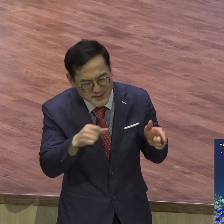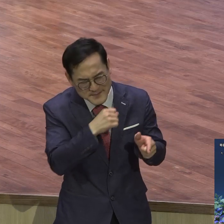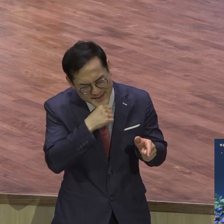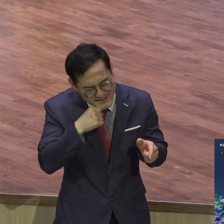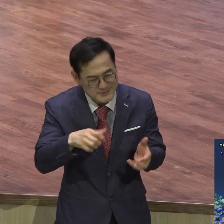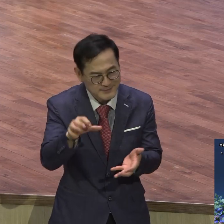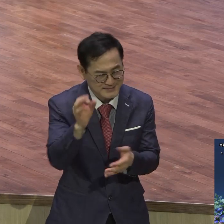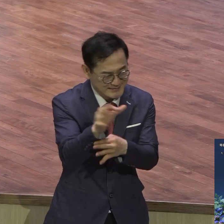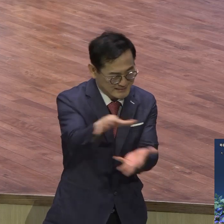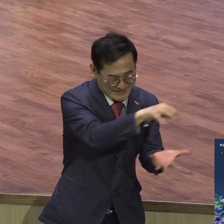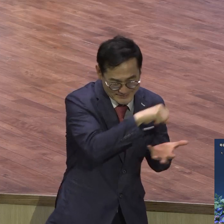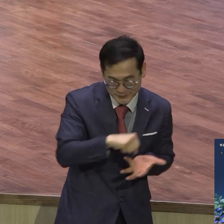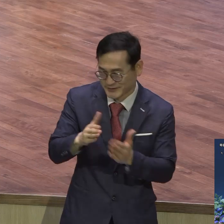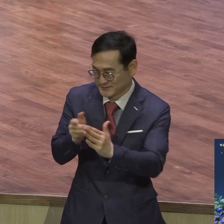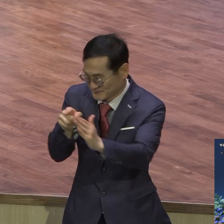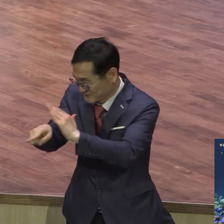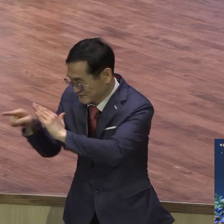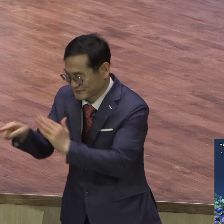정은주 장으로 가죠.